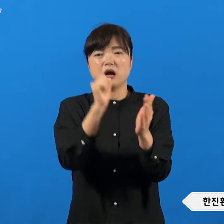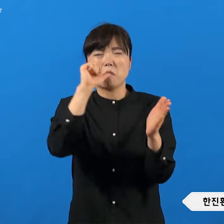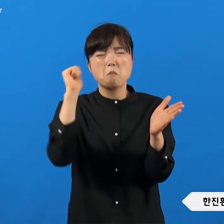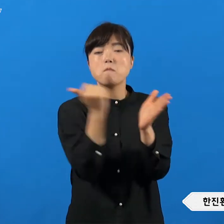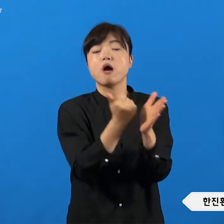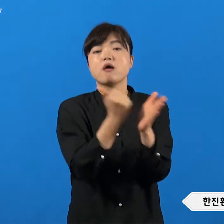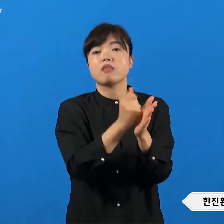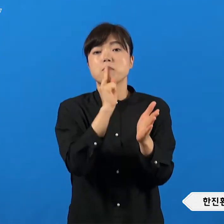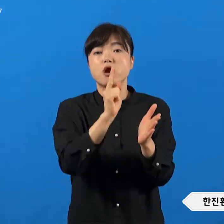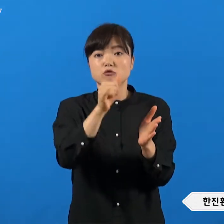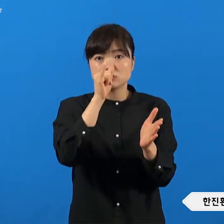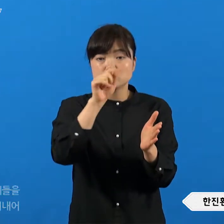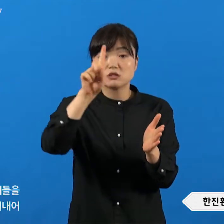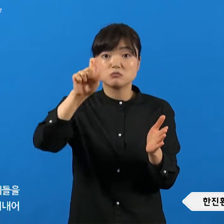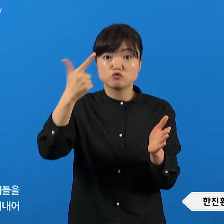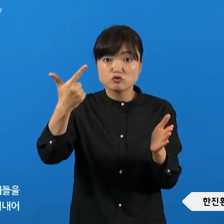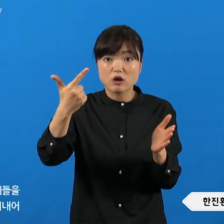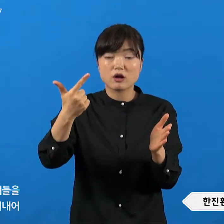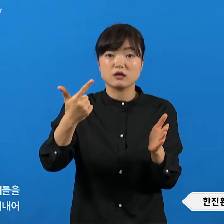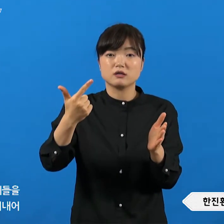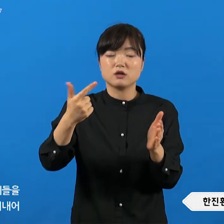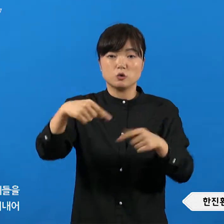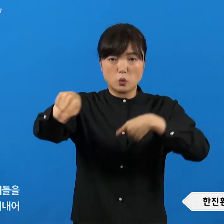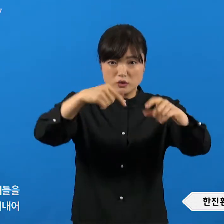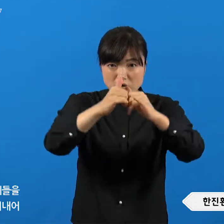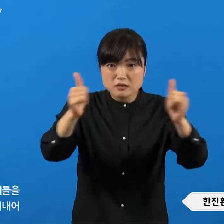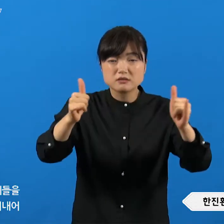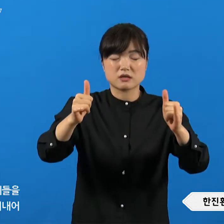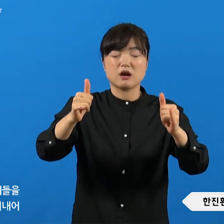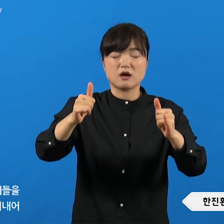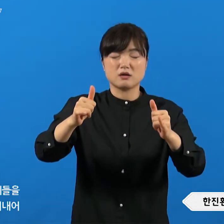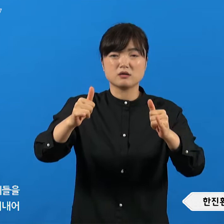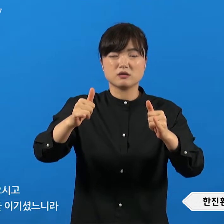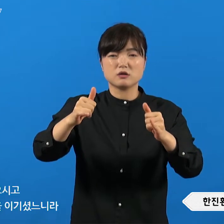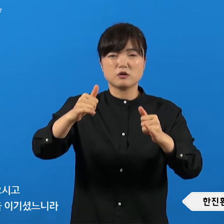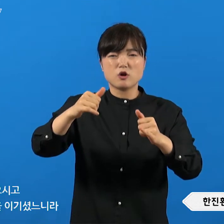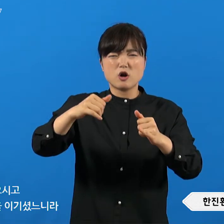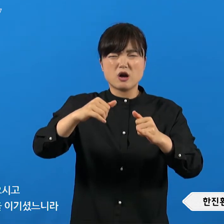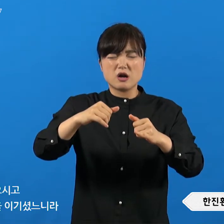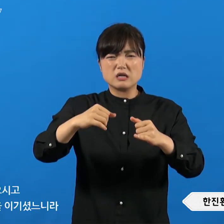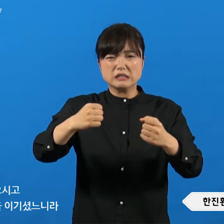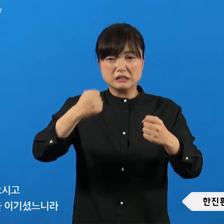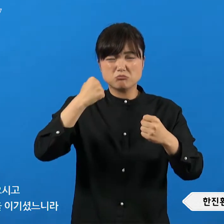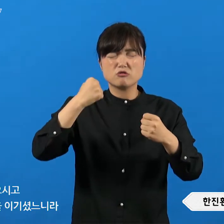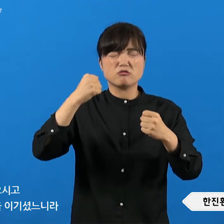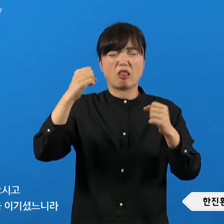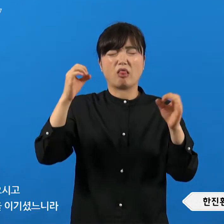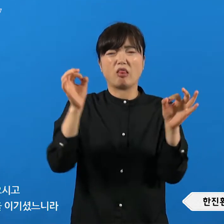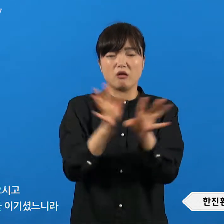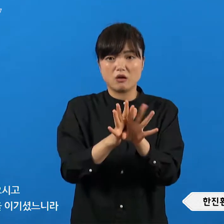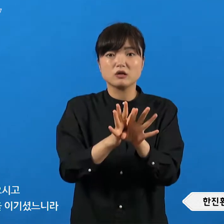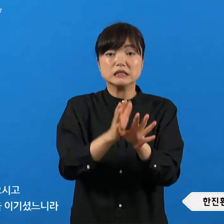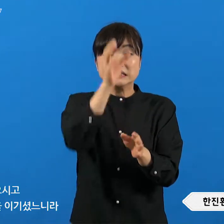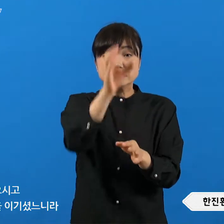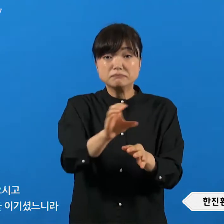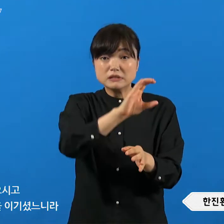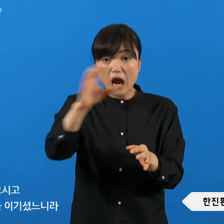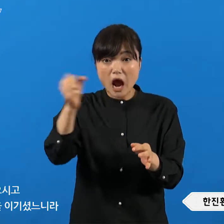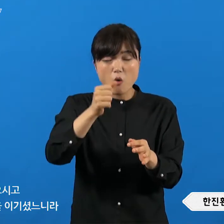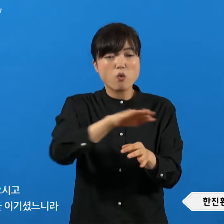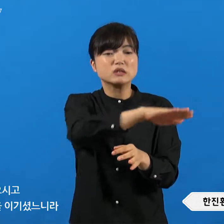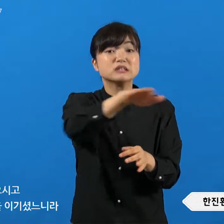또 16절에는 통치자들과 권세들을 무력화하여 드러내어 구경거리로 삼으시고 십자가로